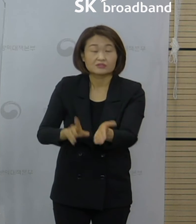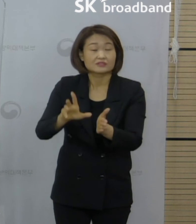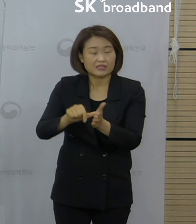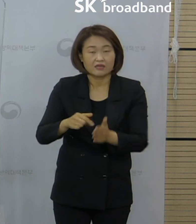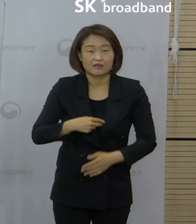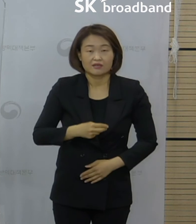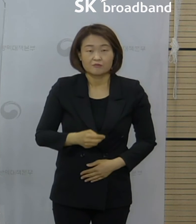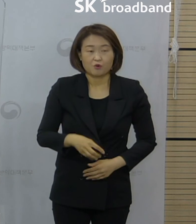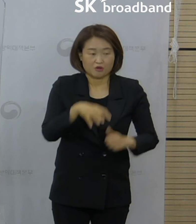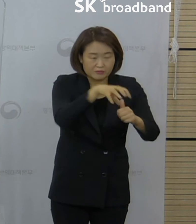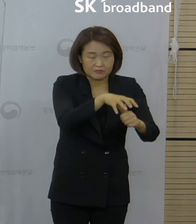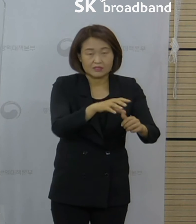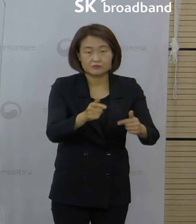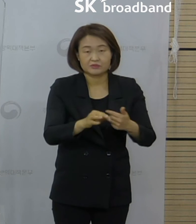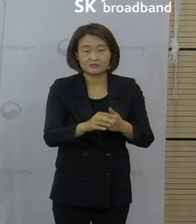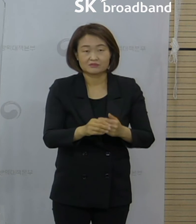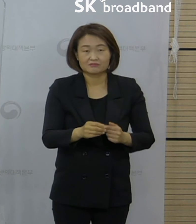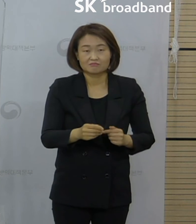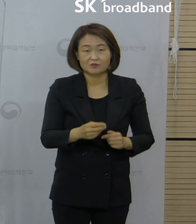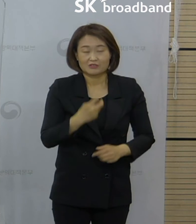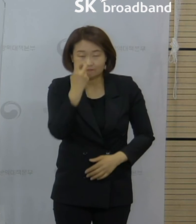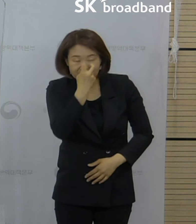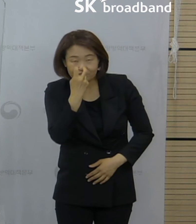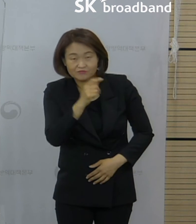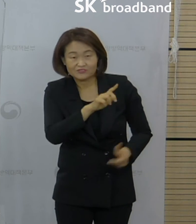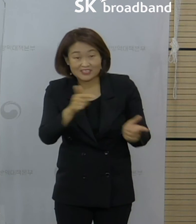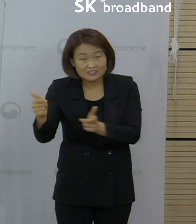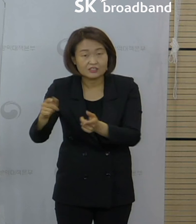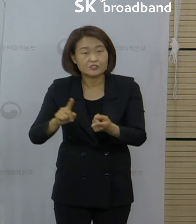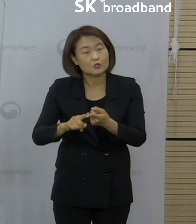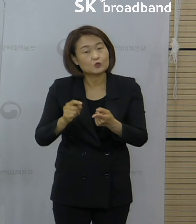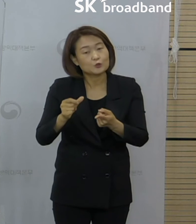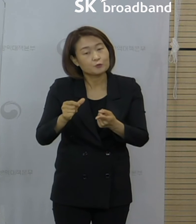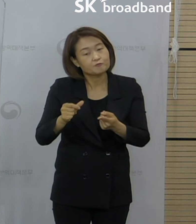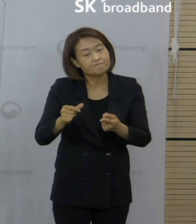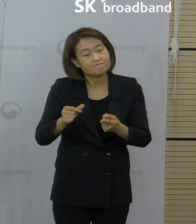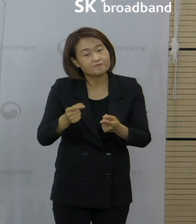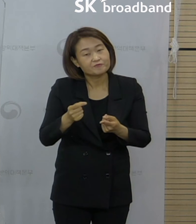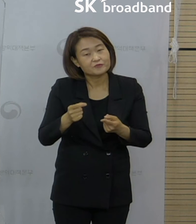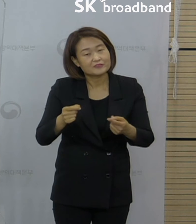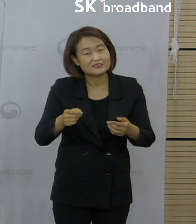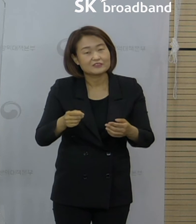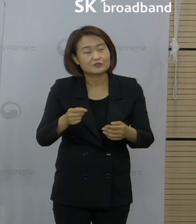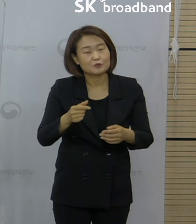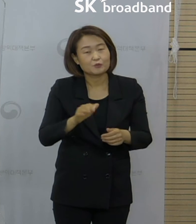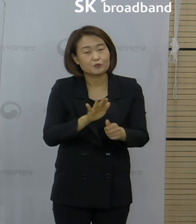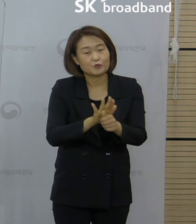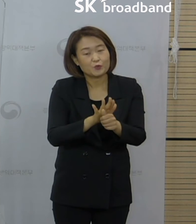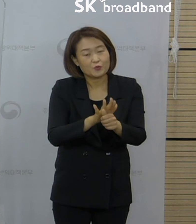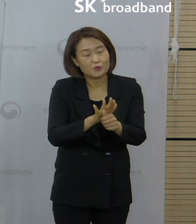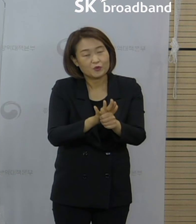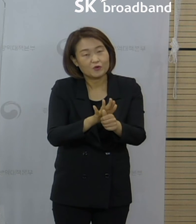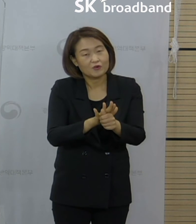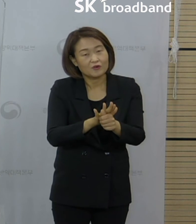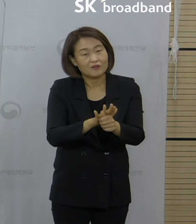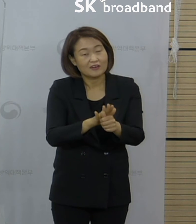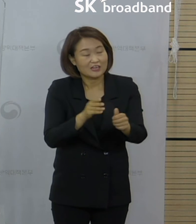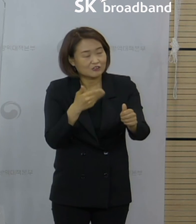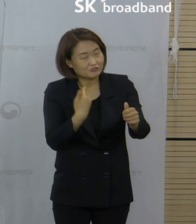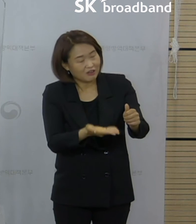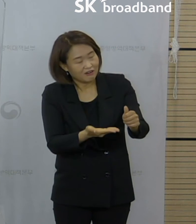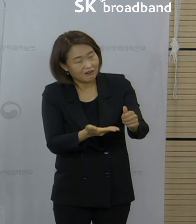검사라든지 기존에 취해지고 있는 방역 조치를 어느 정도 완화하거나 특정한 어떤 혜택을 부여하는 것은